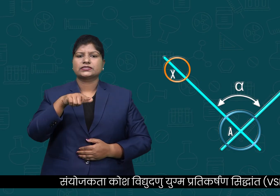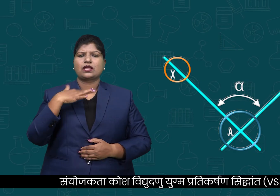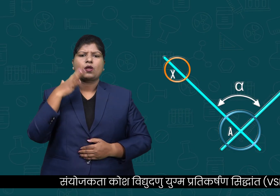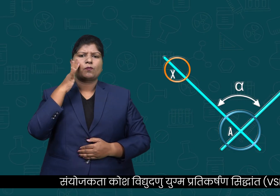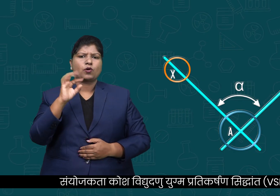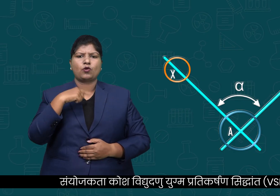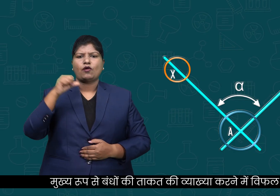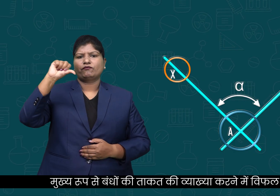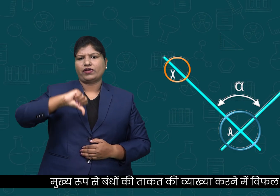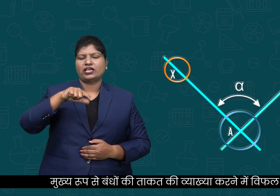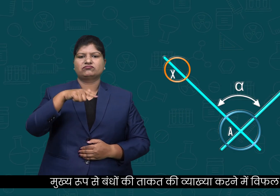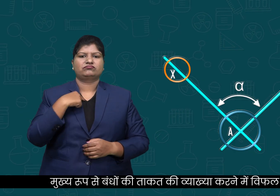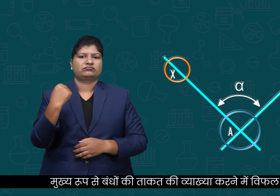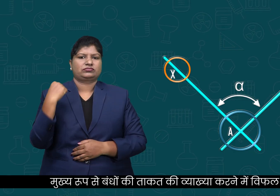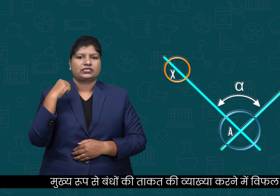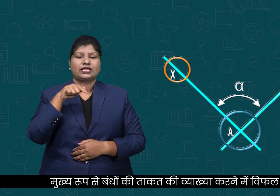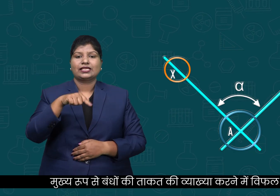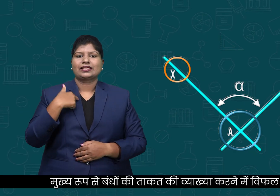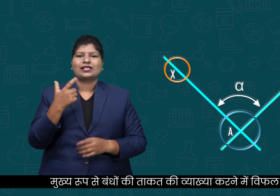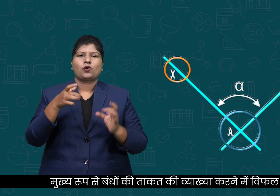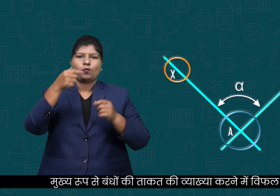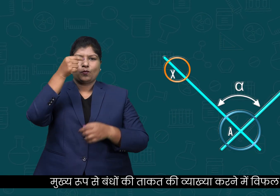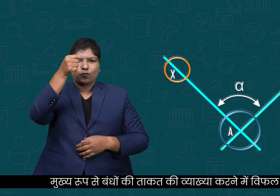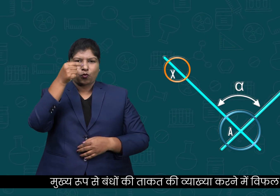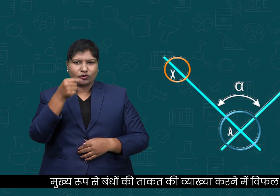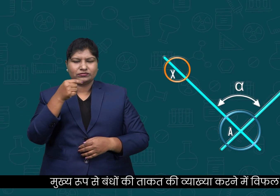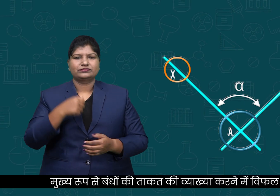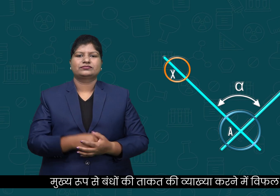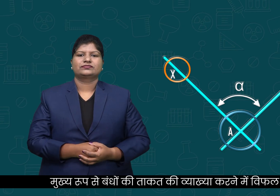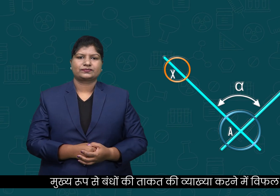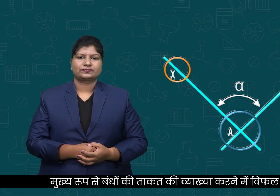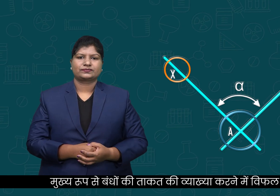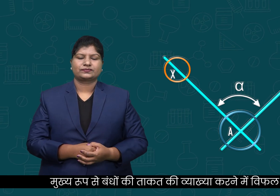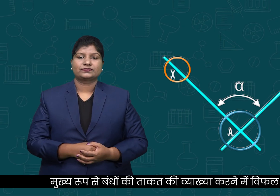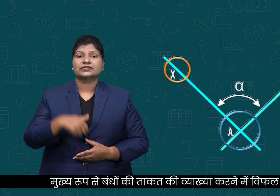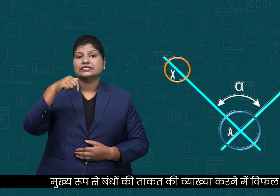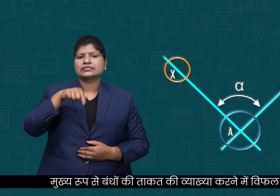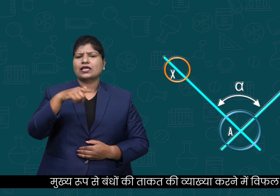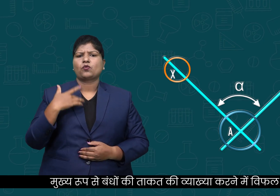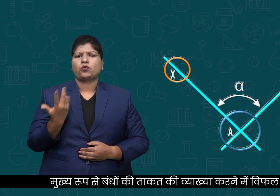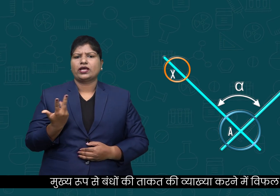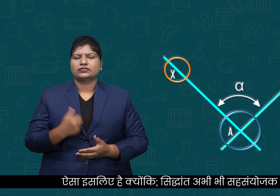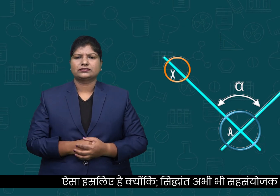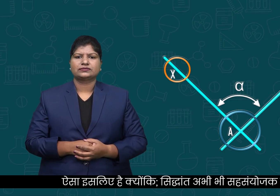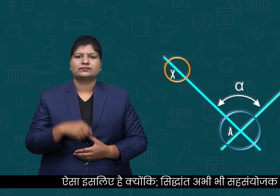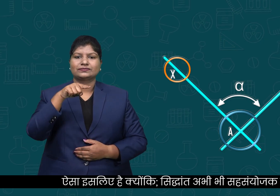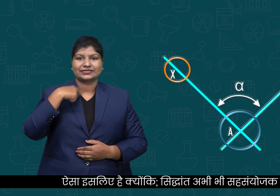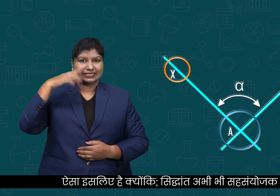VSEPRT मुख्य रूप से बंधों की ताकत की व्याख्या करने में विफल रहता है। ऐसा इसलिए